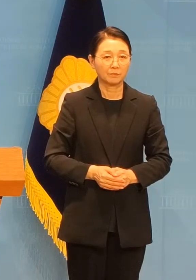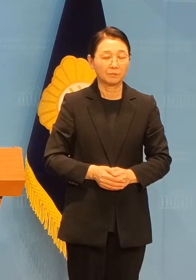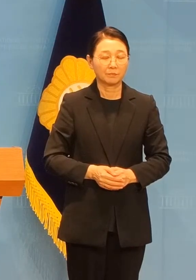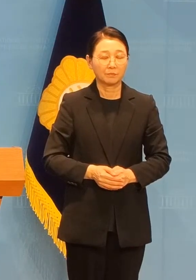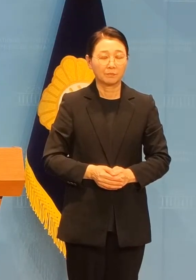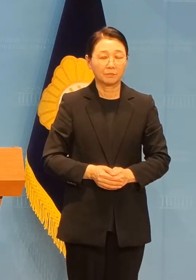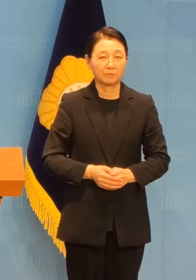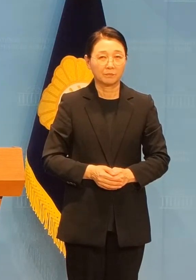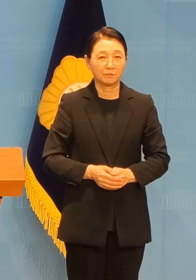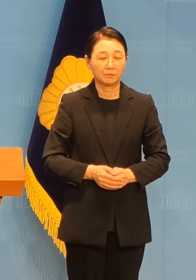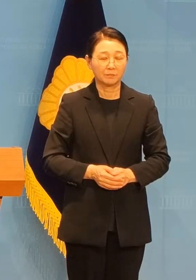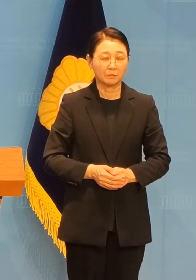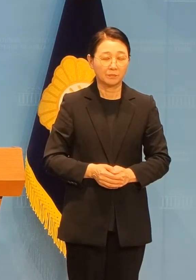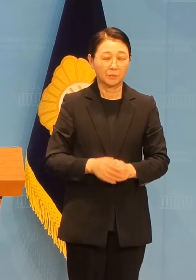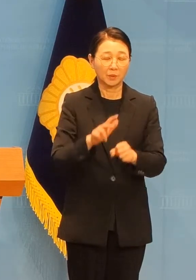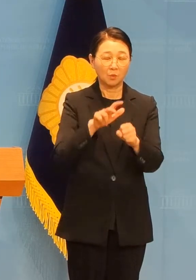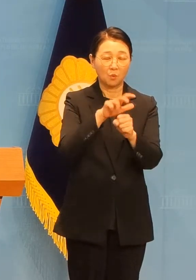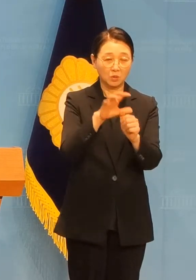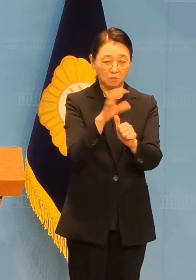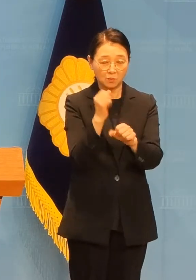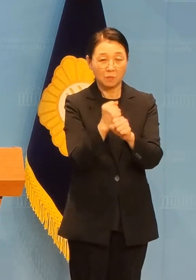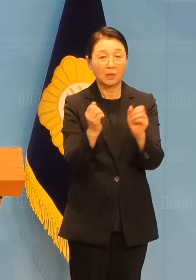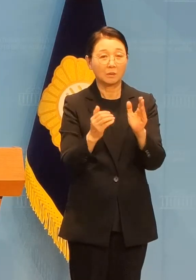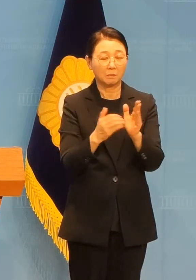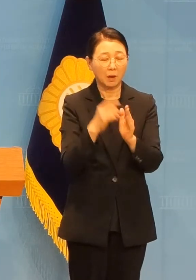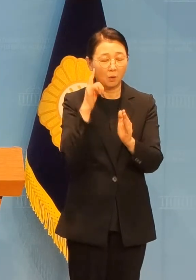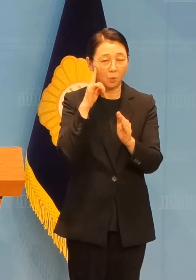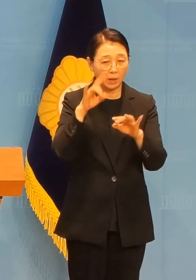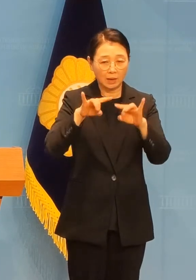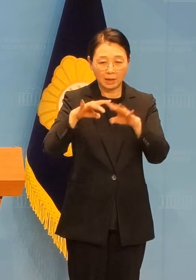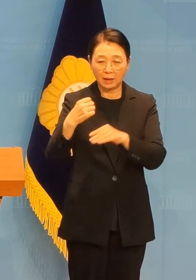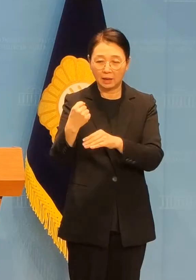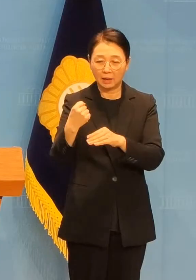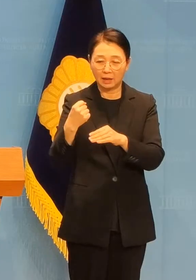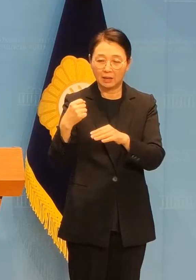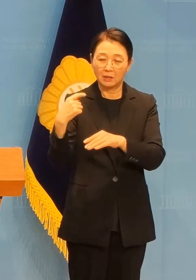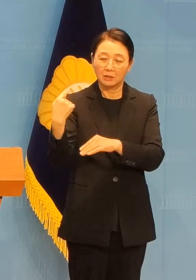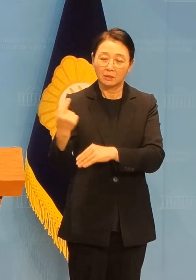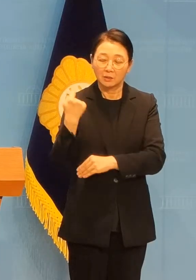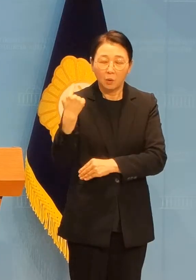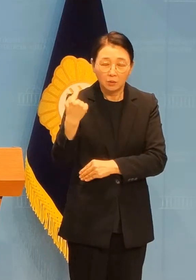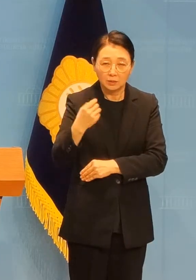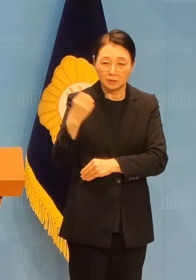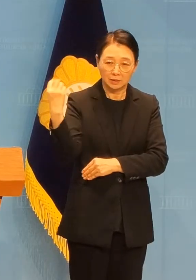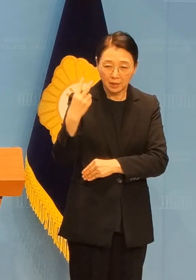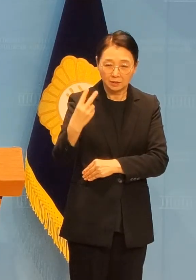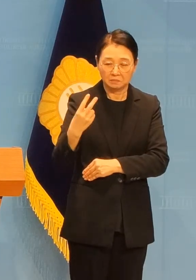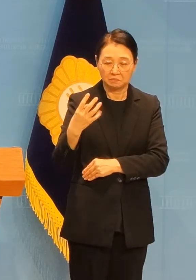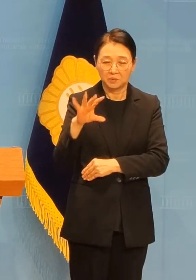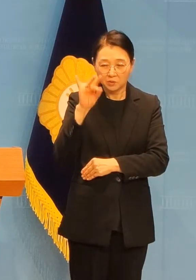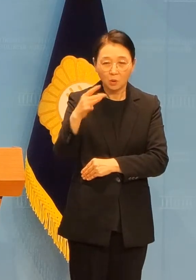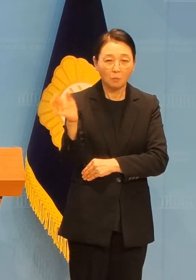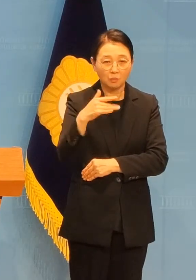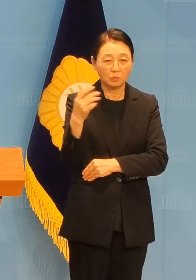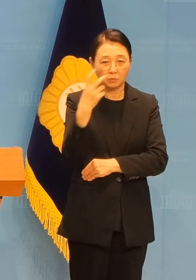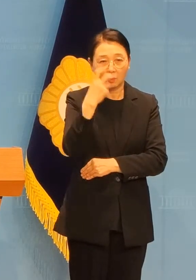뒤늦은 탈원전 반성문, 망국적 에너지 정책을 원점에서 재검토해야 합니다.